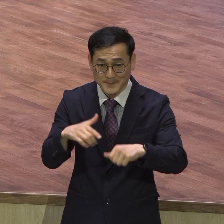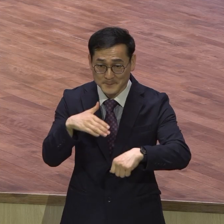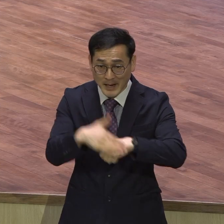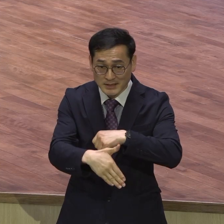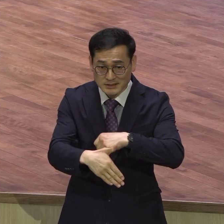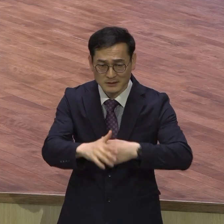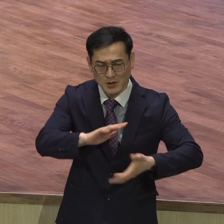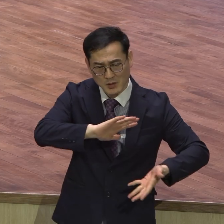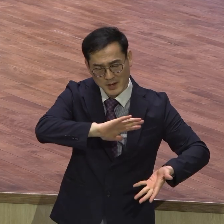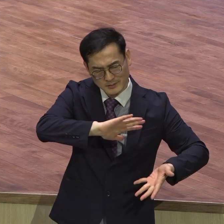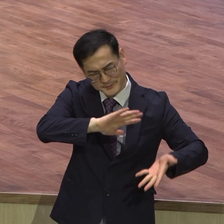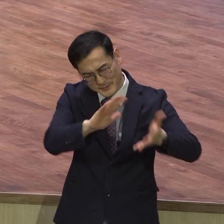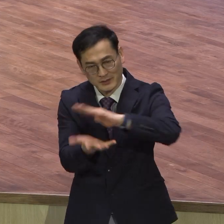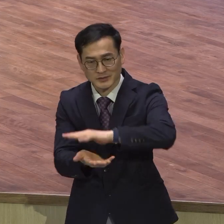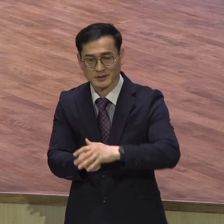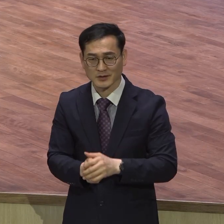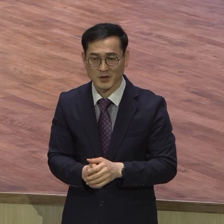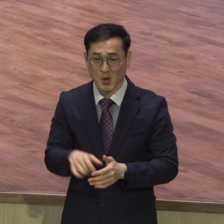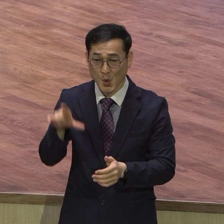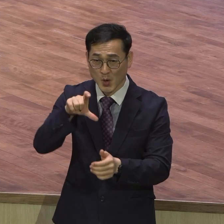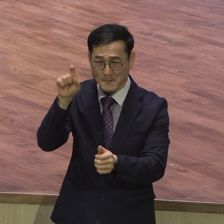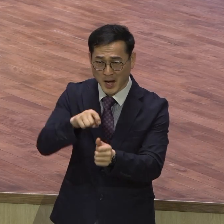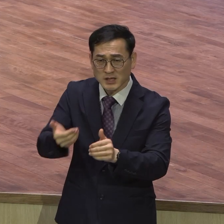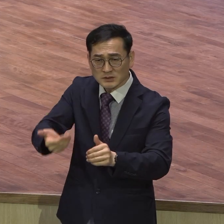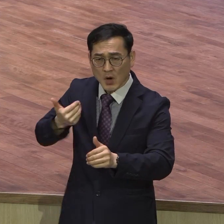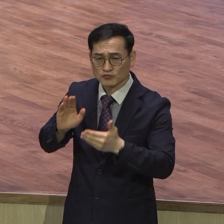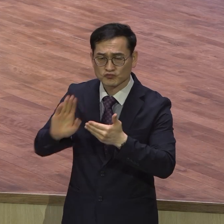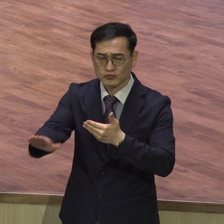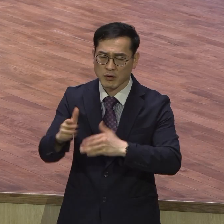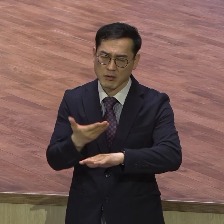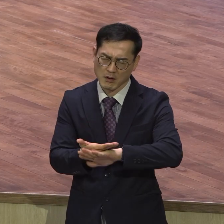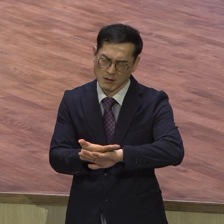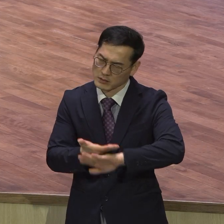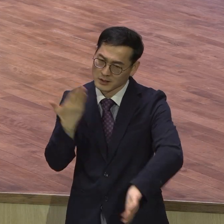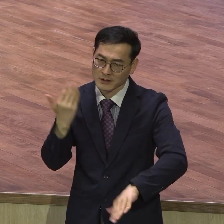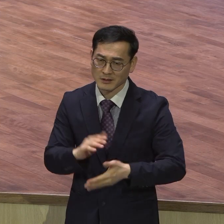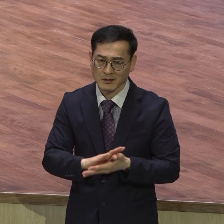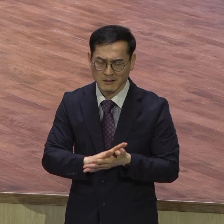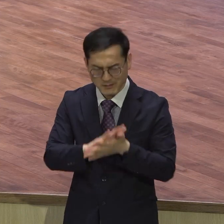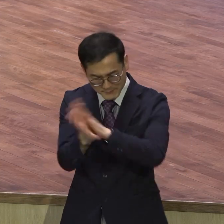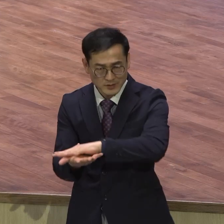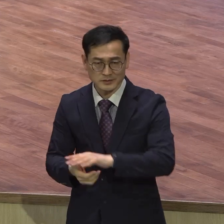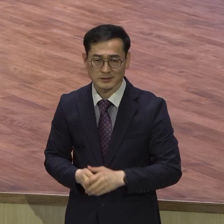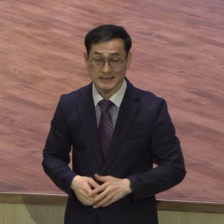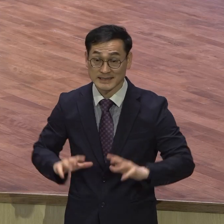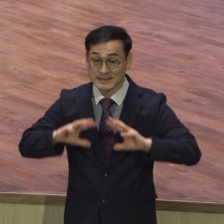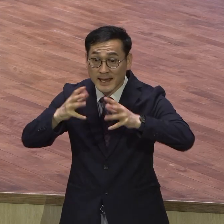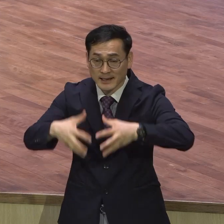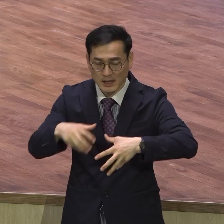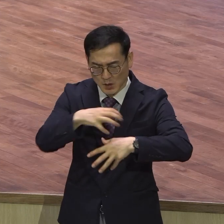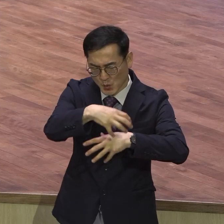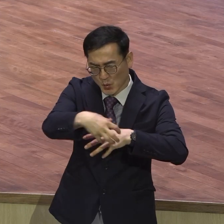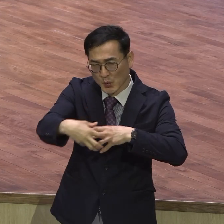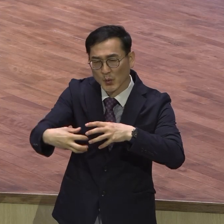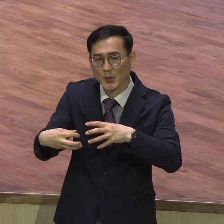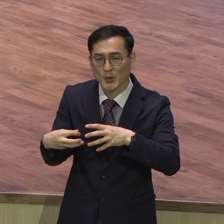이전과 완전히 지금 달라지고 있습니다. 지금 전 세계적으로 코로나